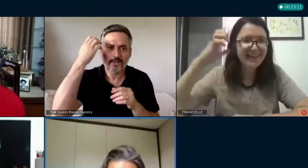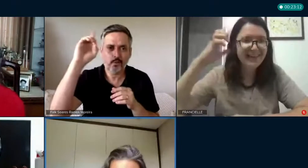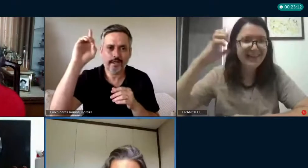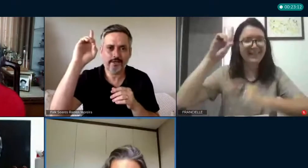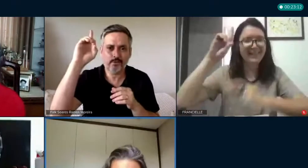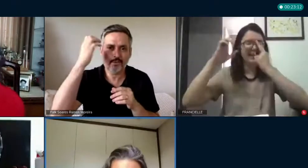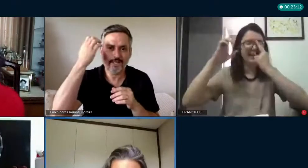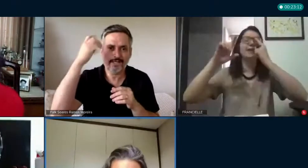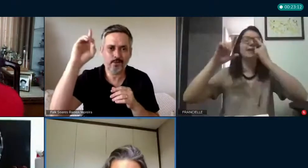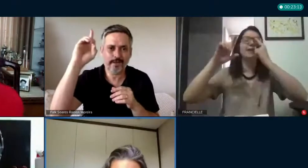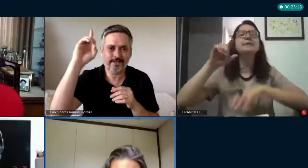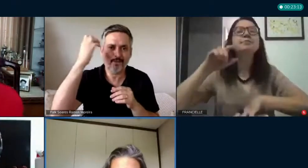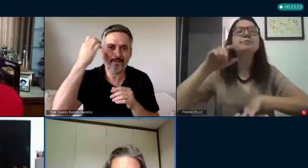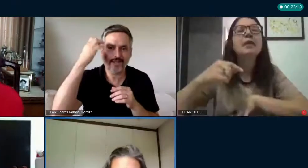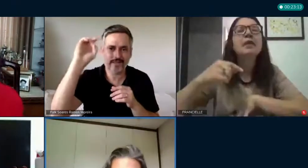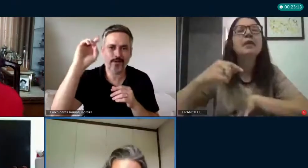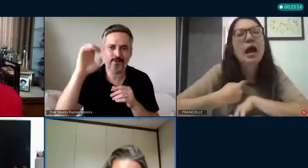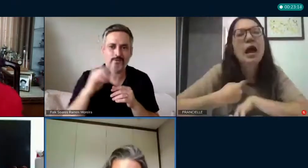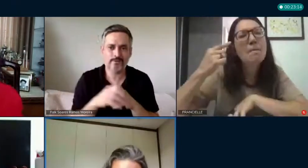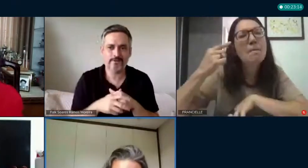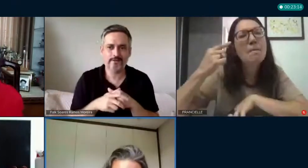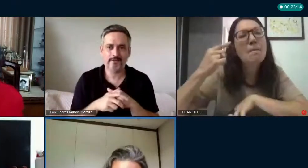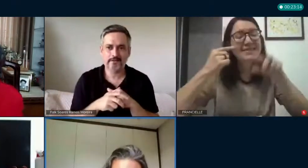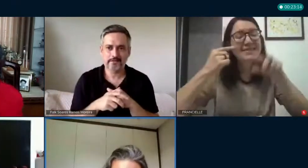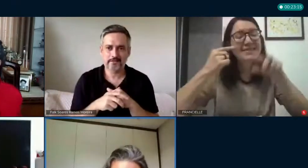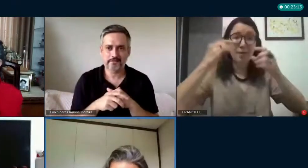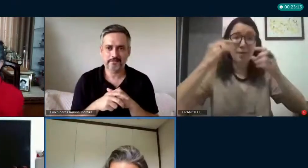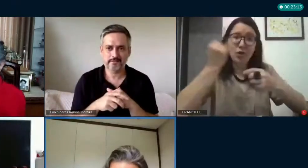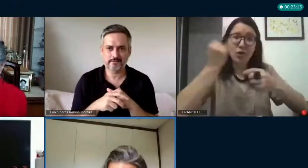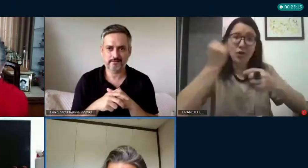eu queria saber se já existe